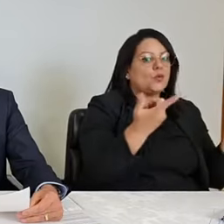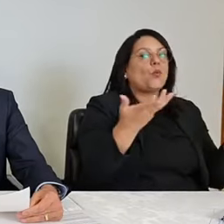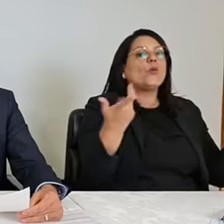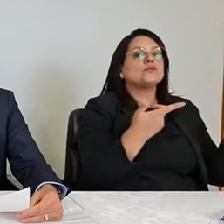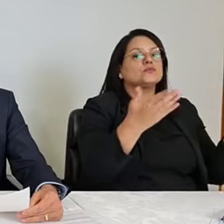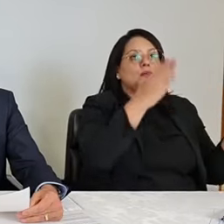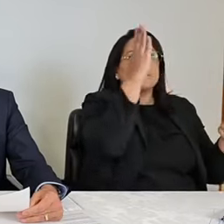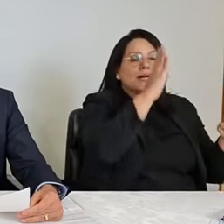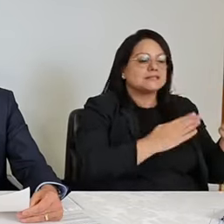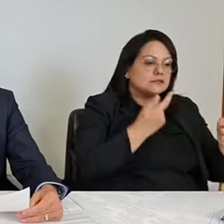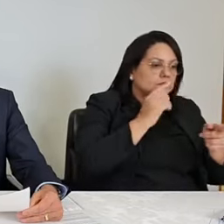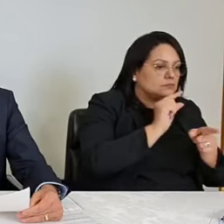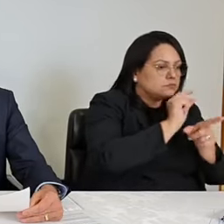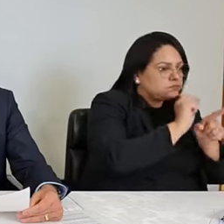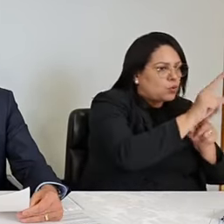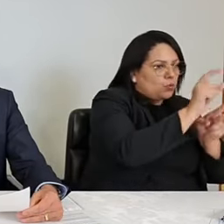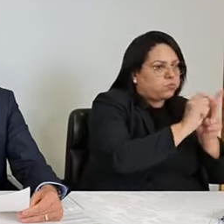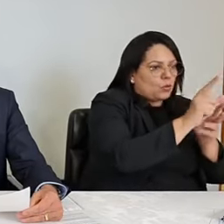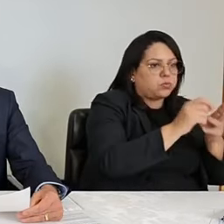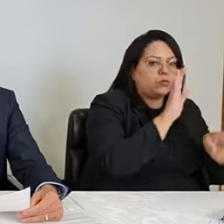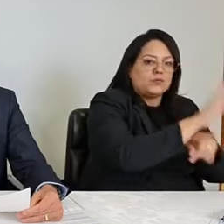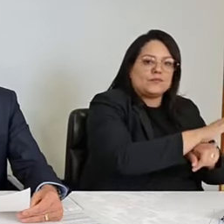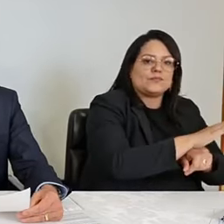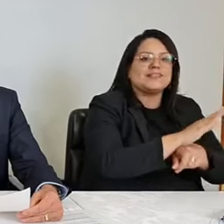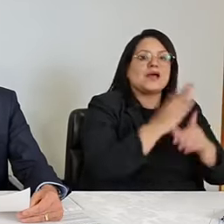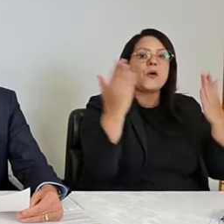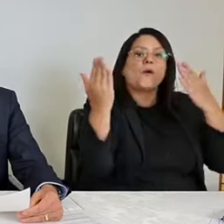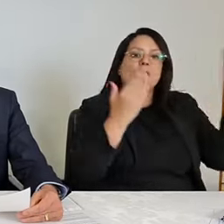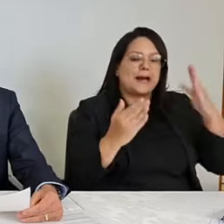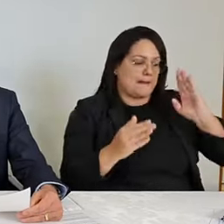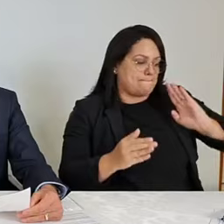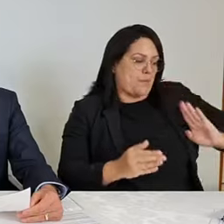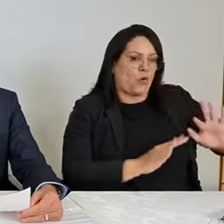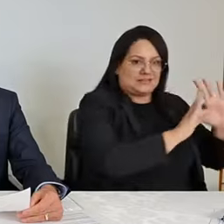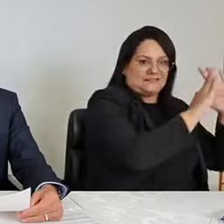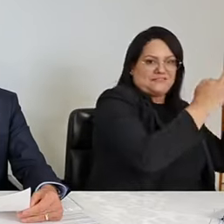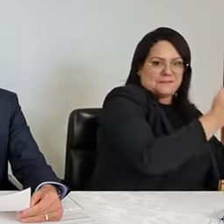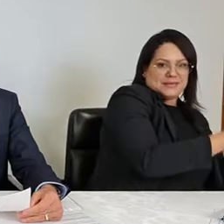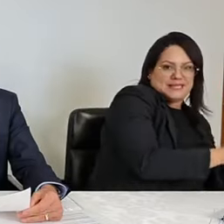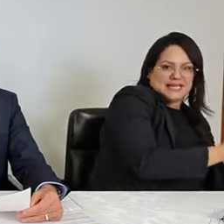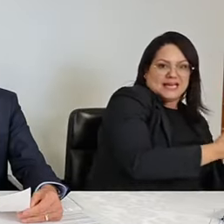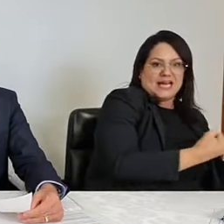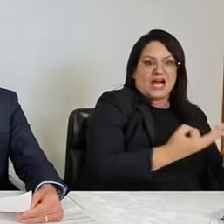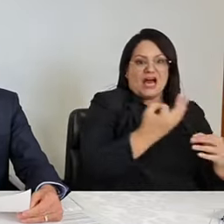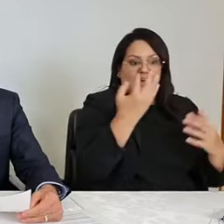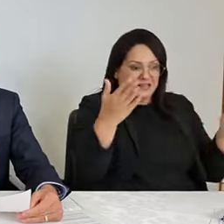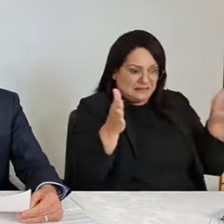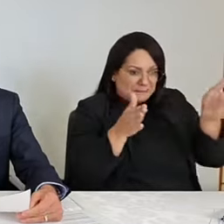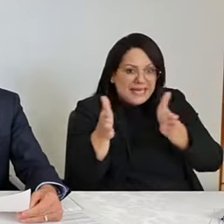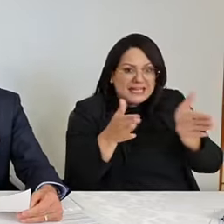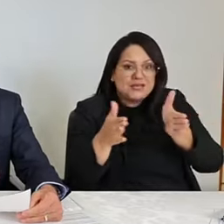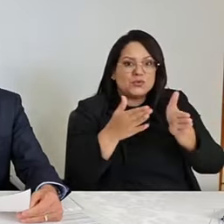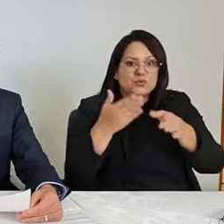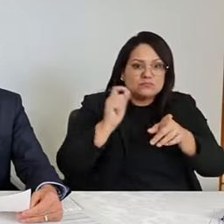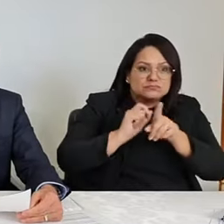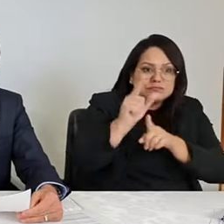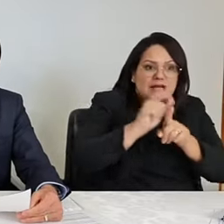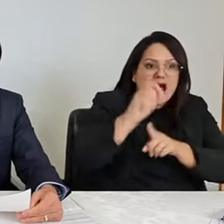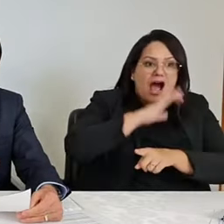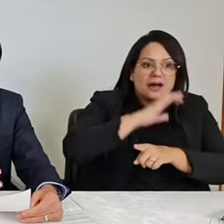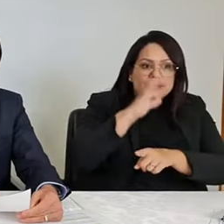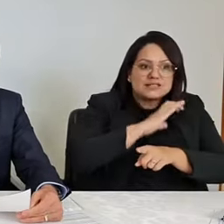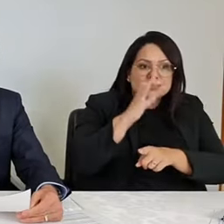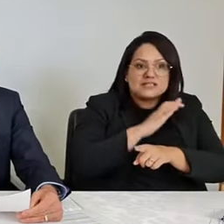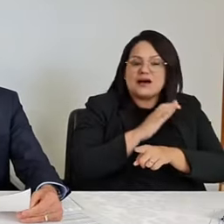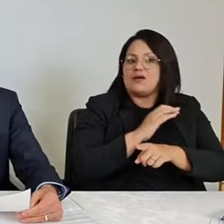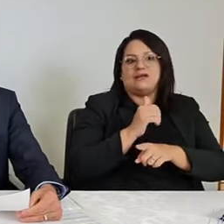emergencial equivaleu a 15 anos de Bolsa Família. Então tem gente que fala que o governo não se preocupa com o social, com